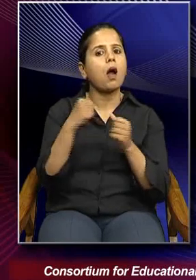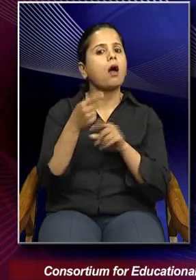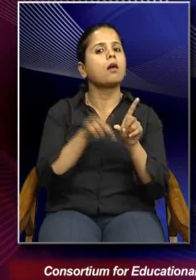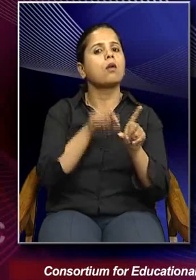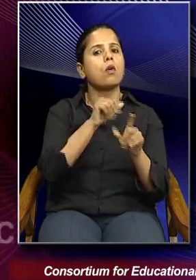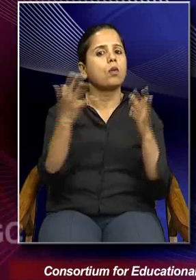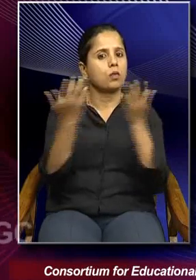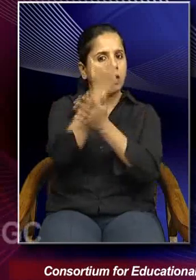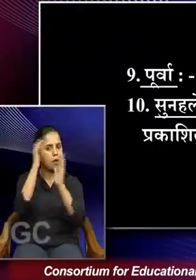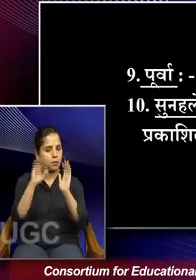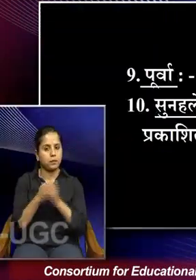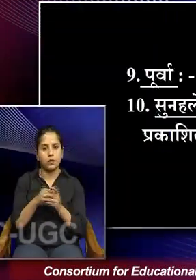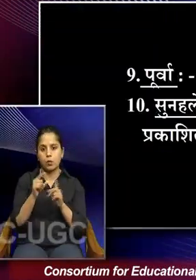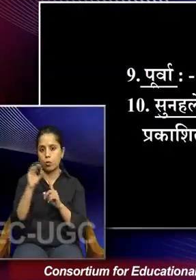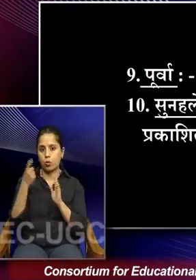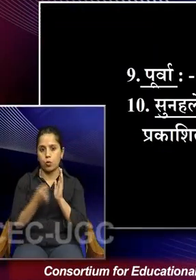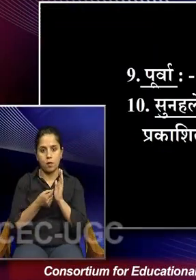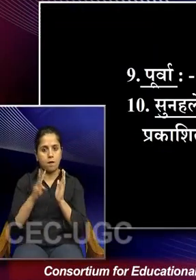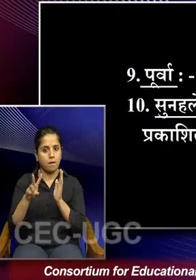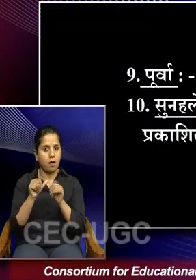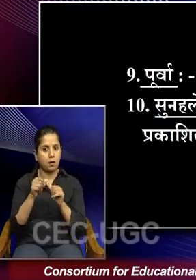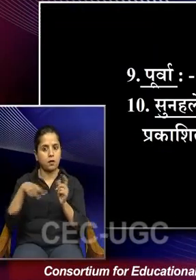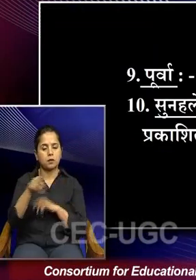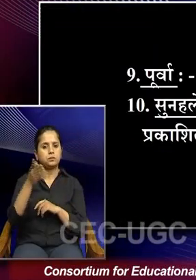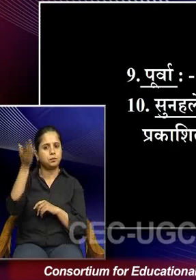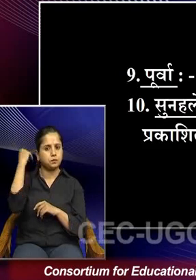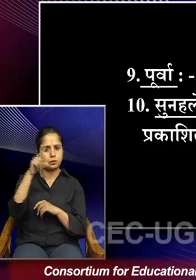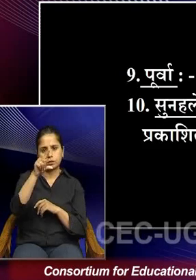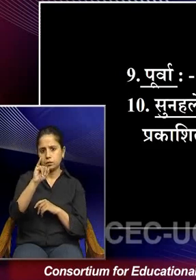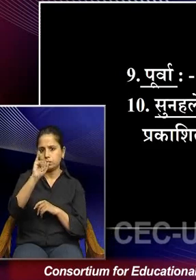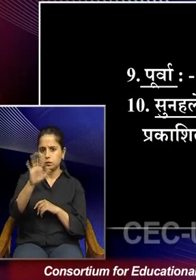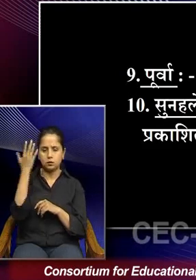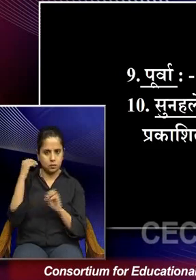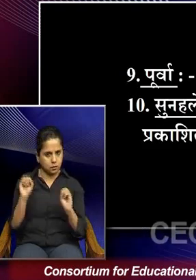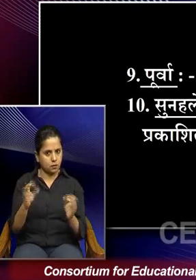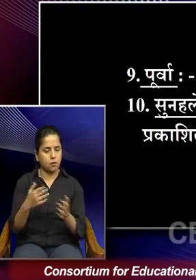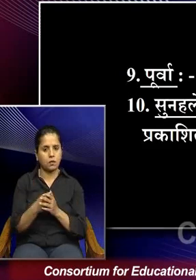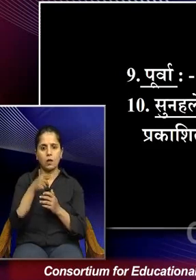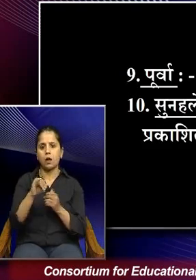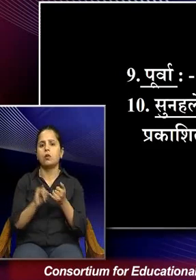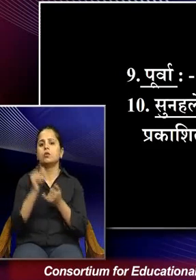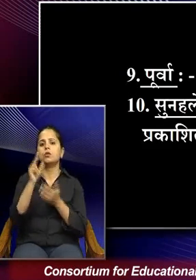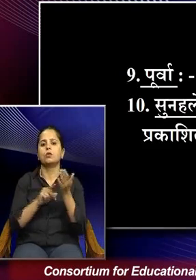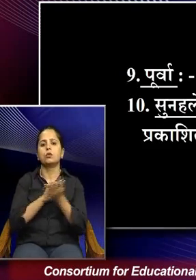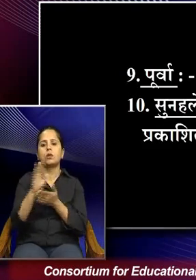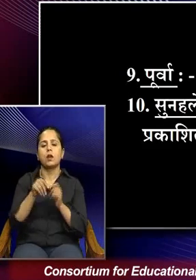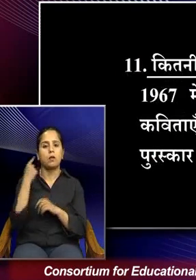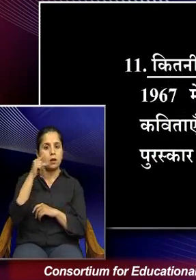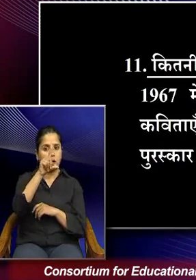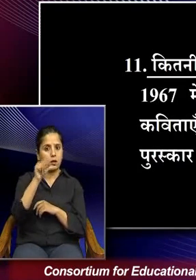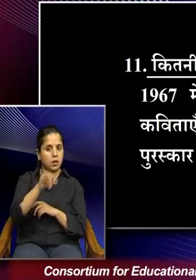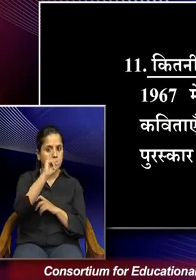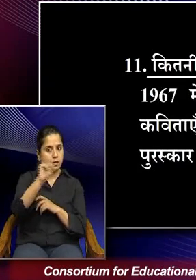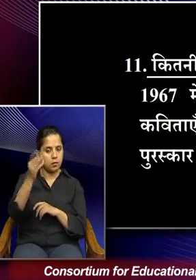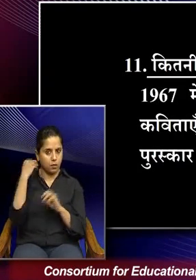है पूर्व 1965 ई में प्रकाशित हुई 1966 में